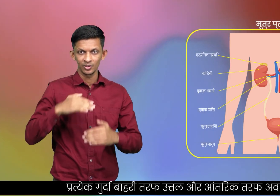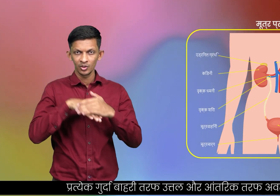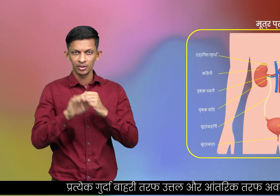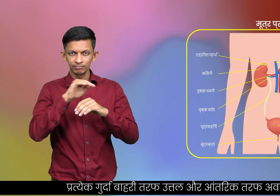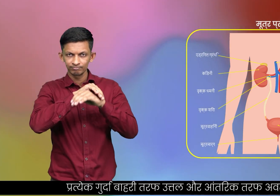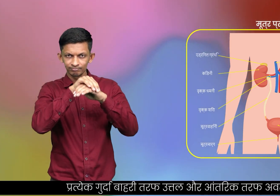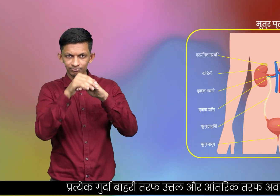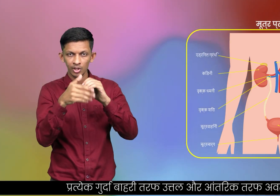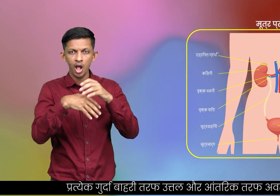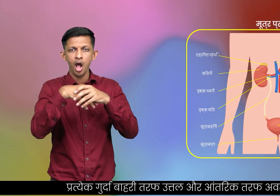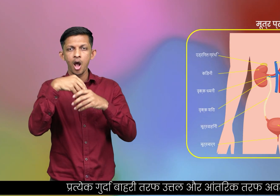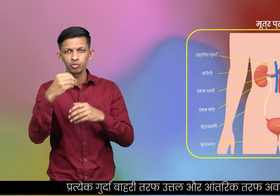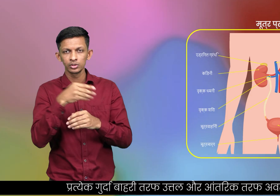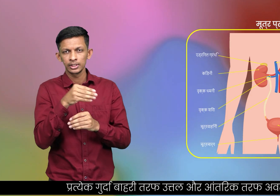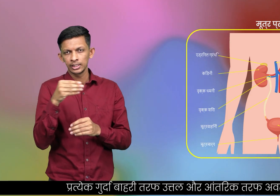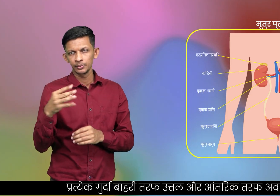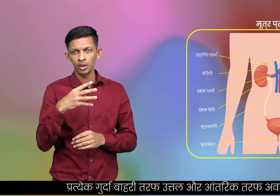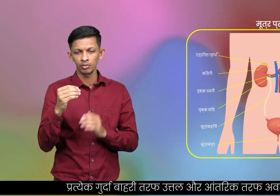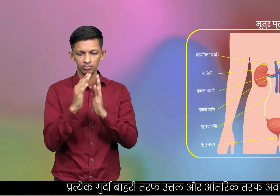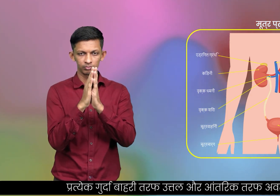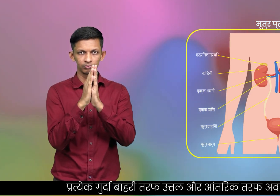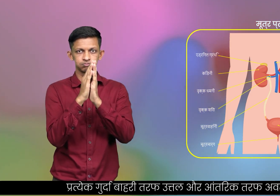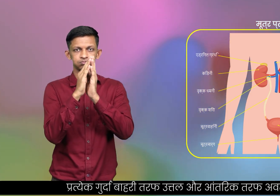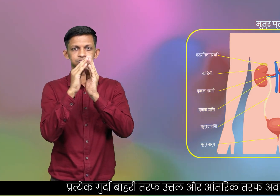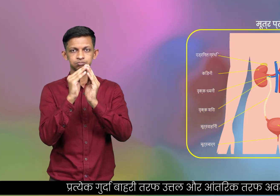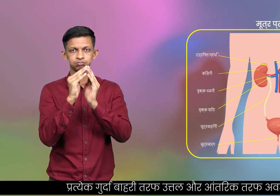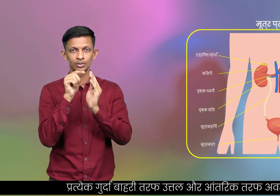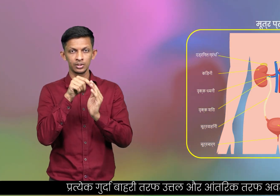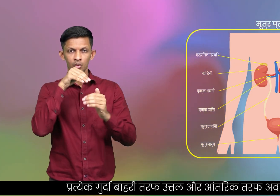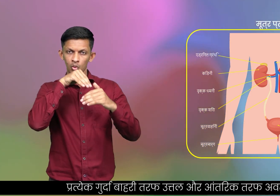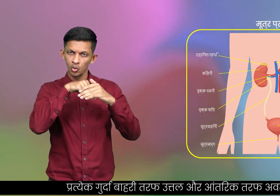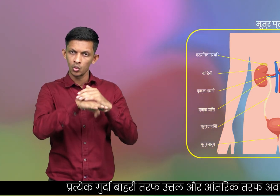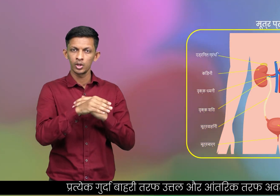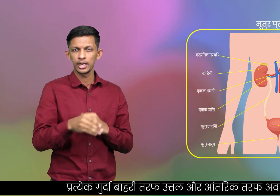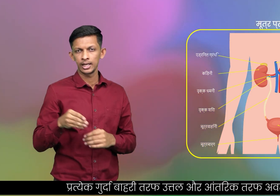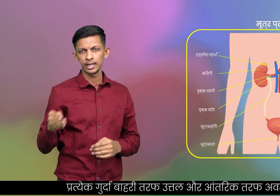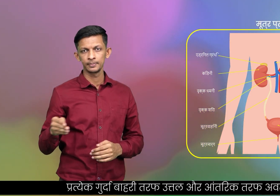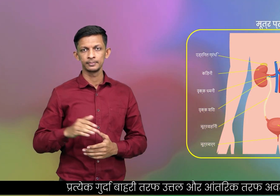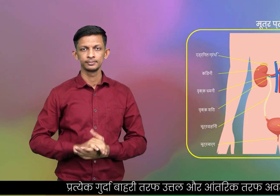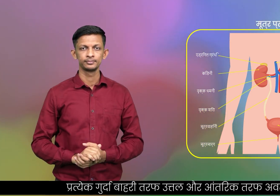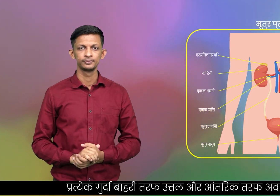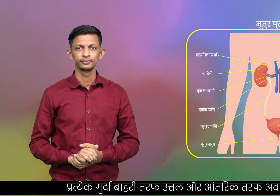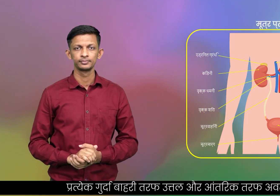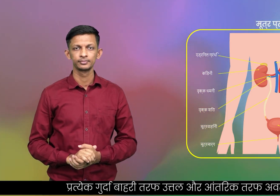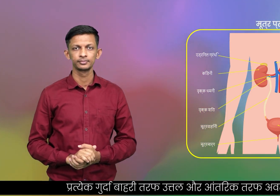प्रत्येक गुर्दा बाहरी तरफ उत्तल और आंतरिक तरफ अवतल होता